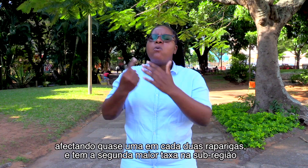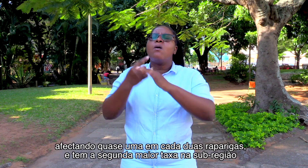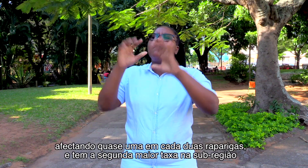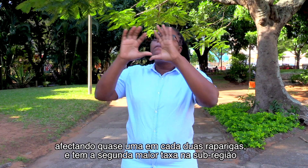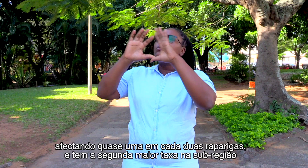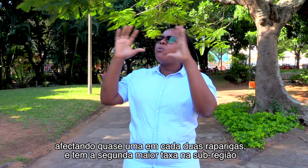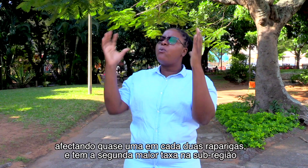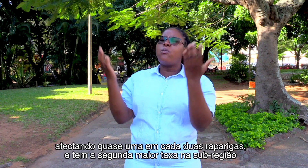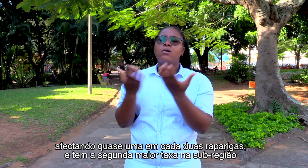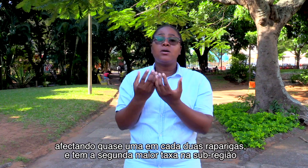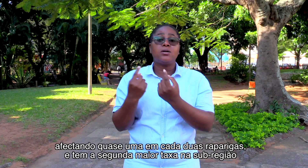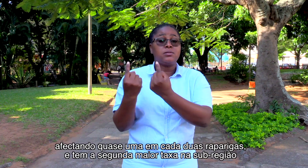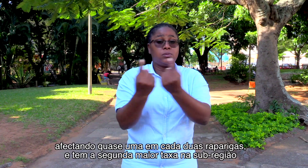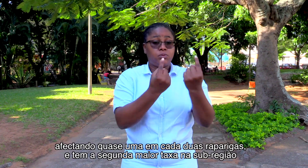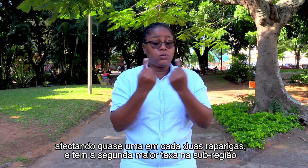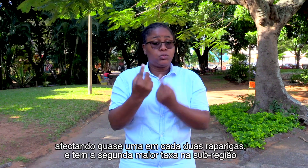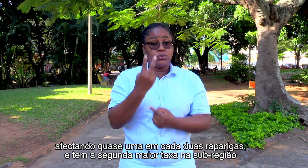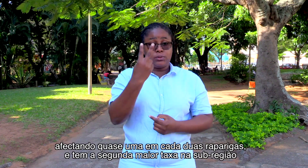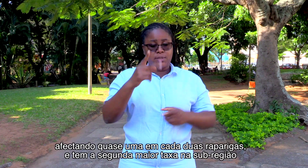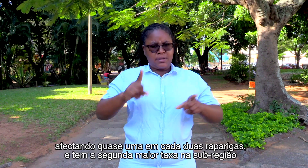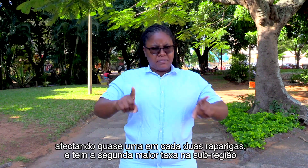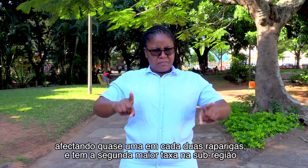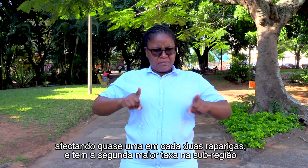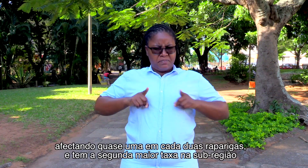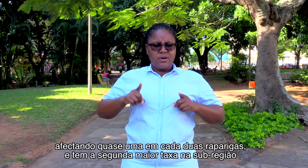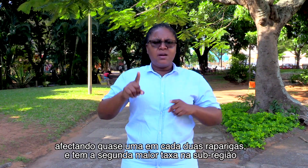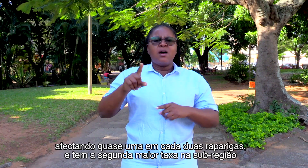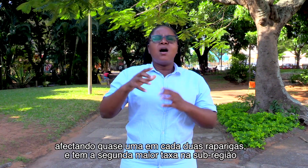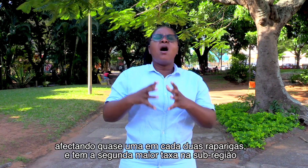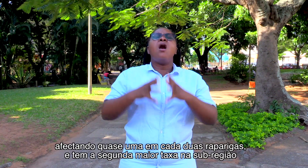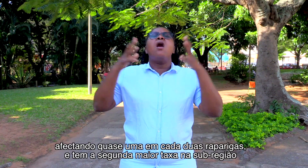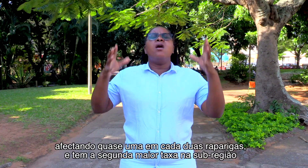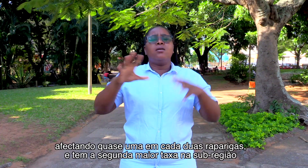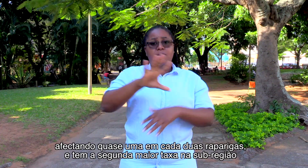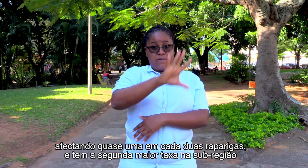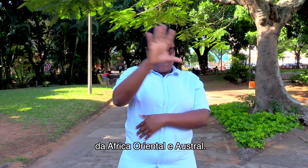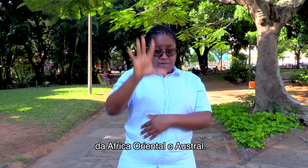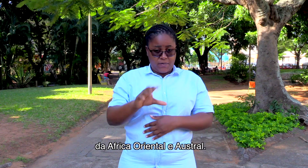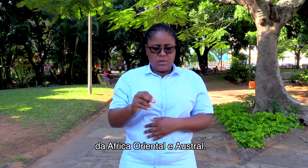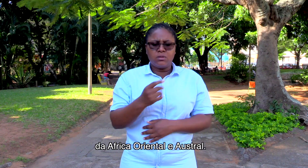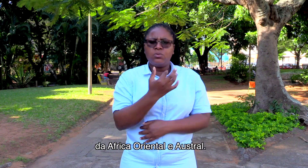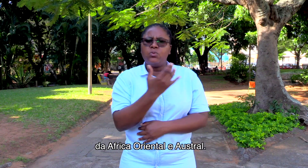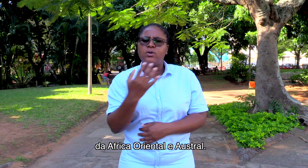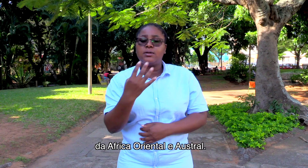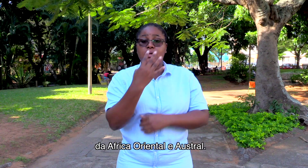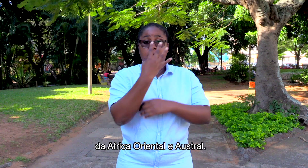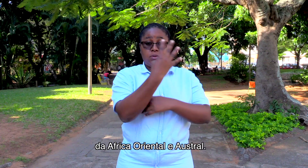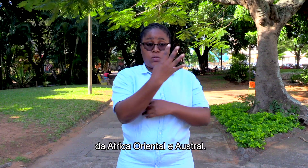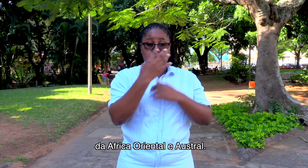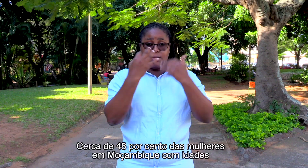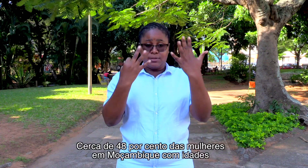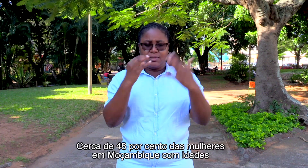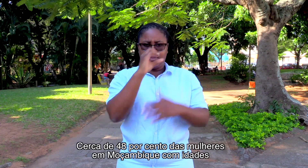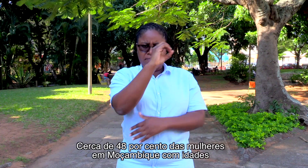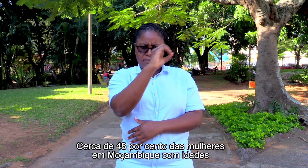afetando quase 1 em cada 2 raparigas, e tem a segunda maior taxa na sub-região da África Oriental e